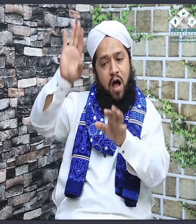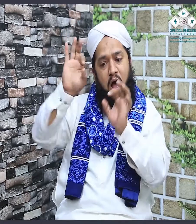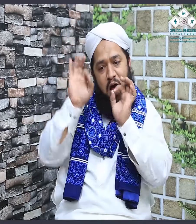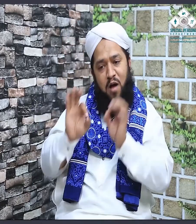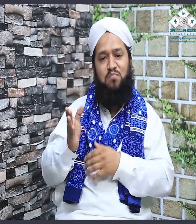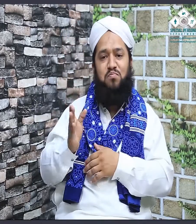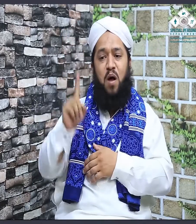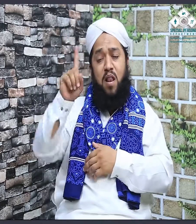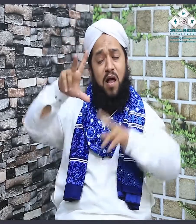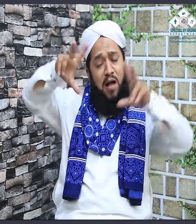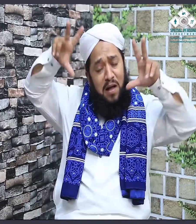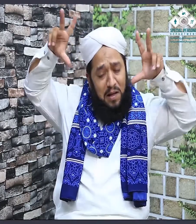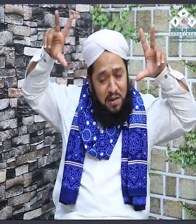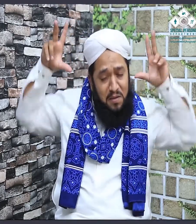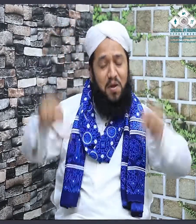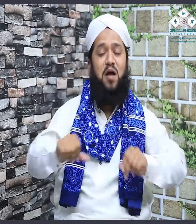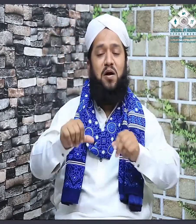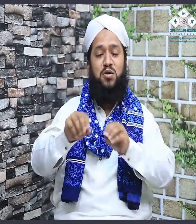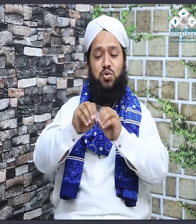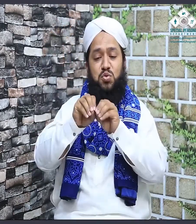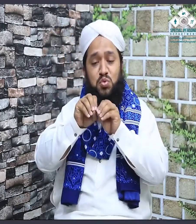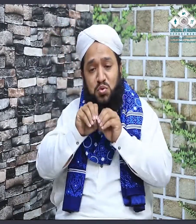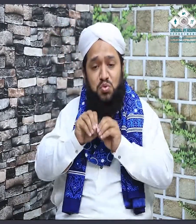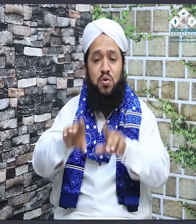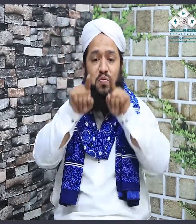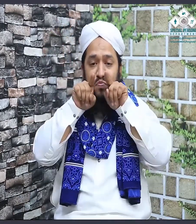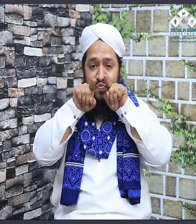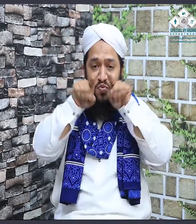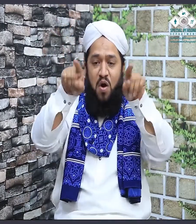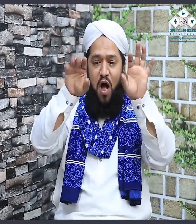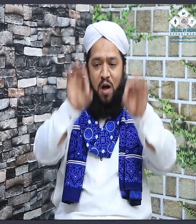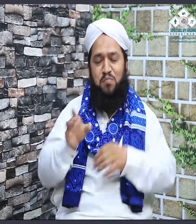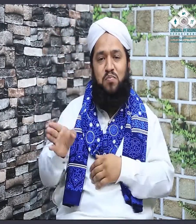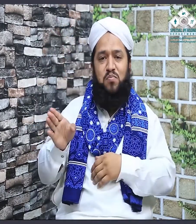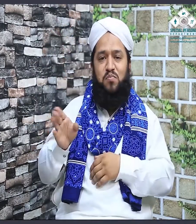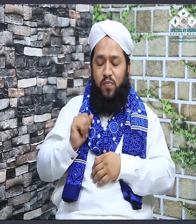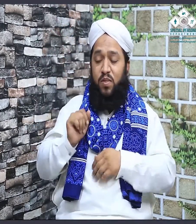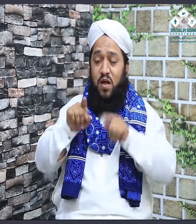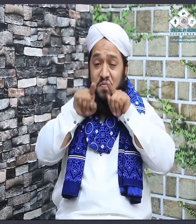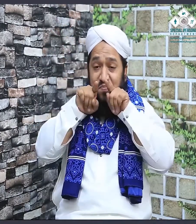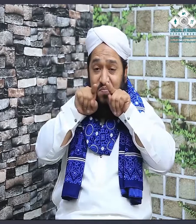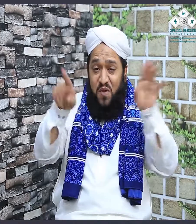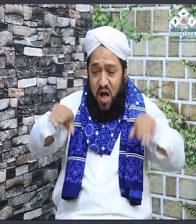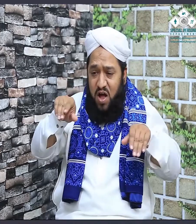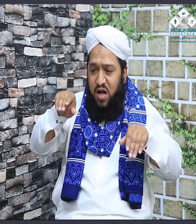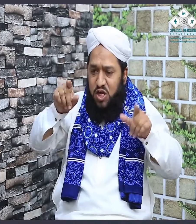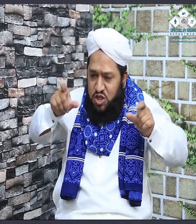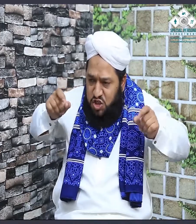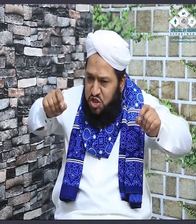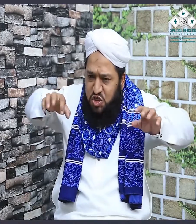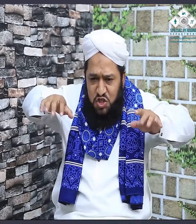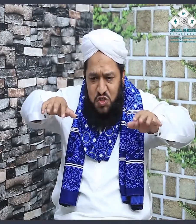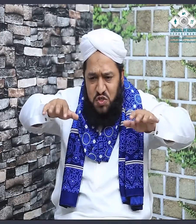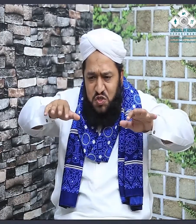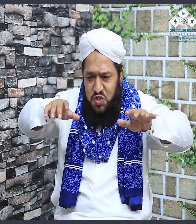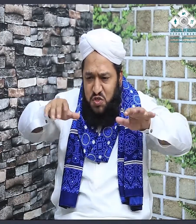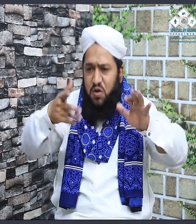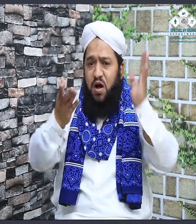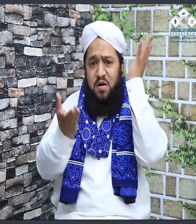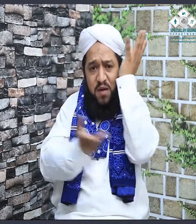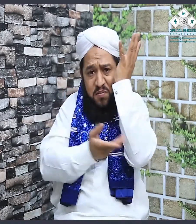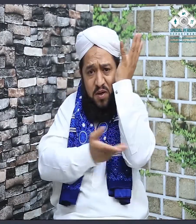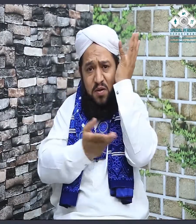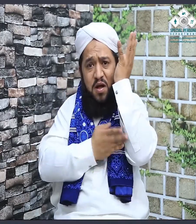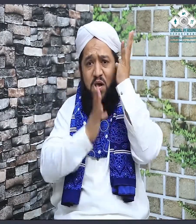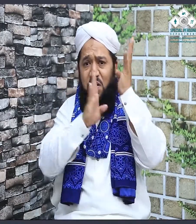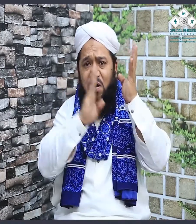یہ اللہ کے عذاب کے طور پر بھیجا گیا تھا. اب ان ٹڈیوں نے کیا کیا, وہ فروٹس, وہ بڑی بڑی جس کو آپ کہیں کہ کھیتیاں